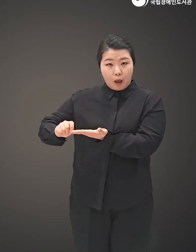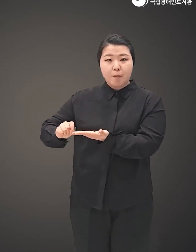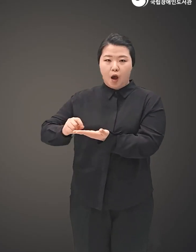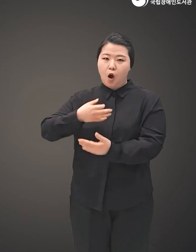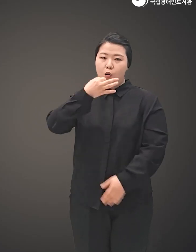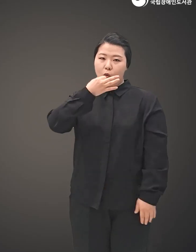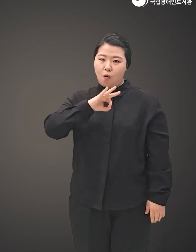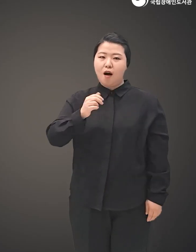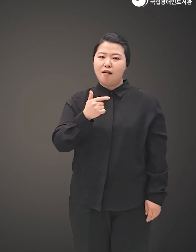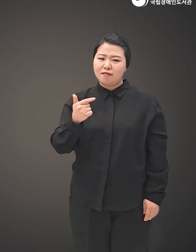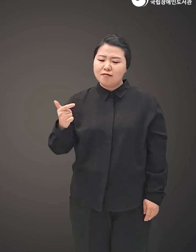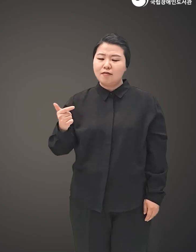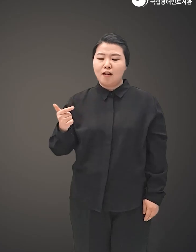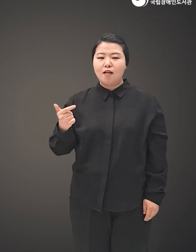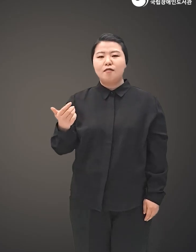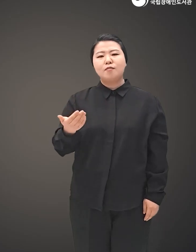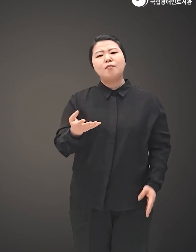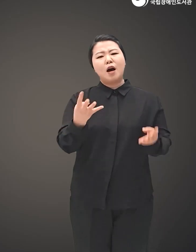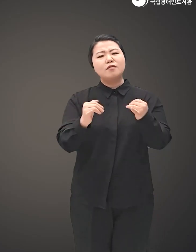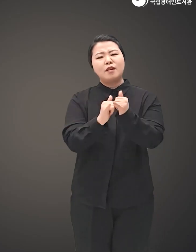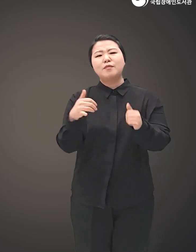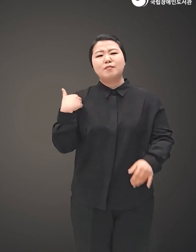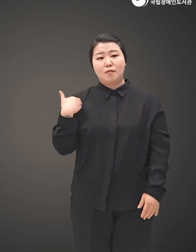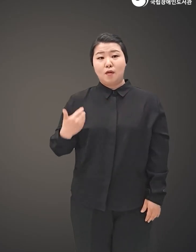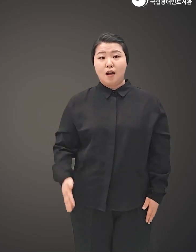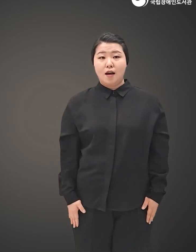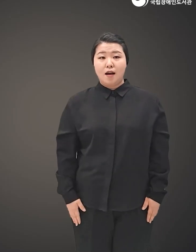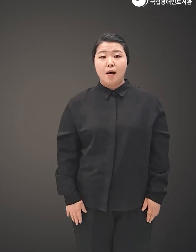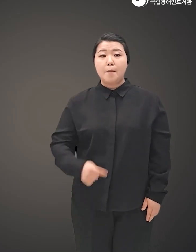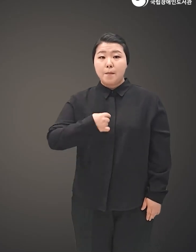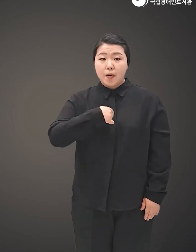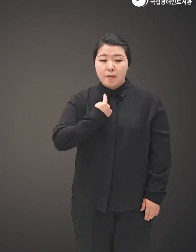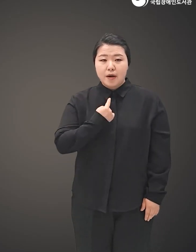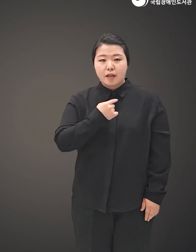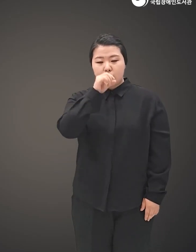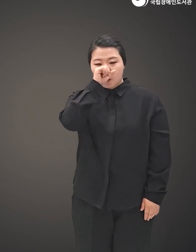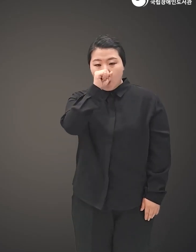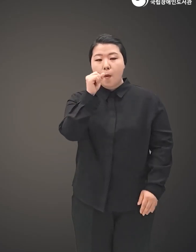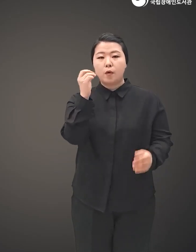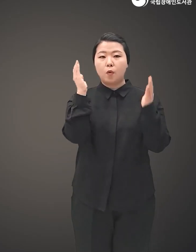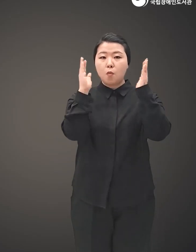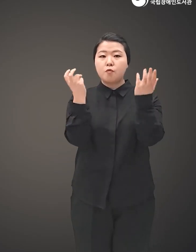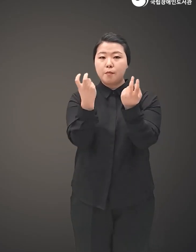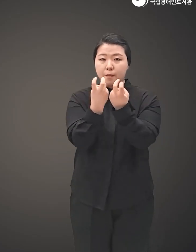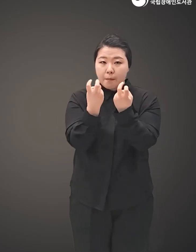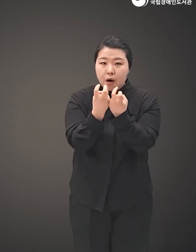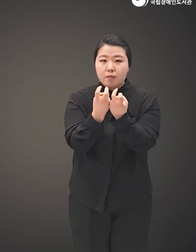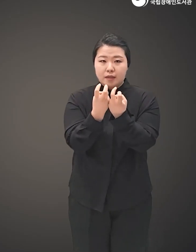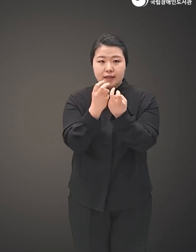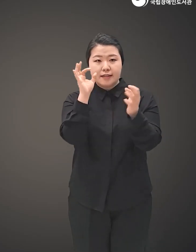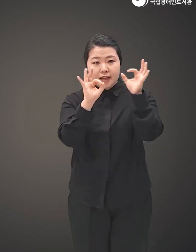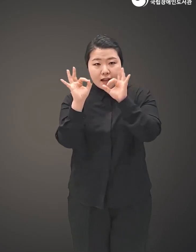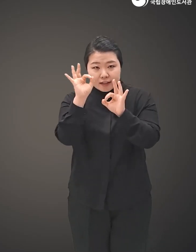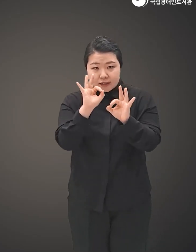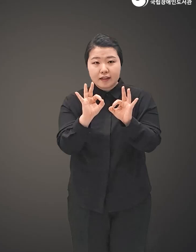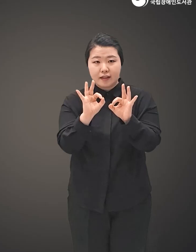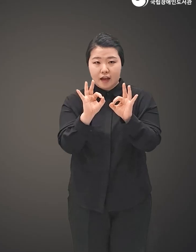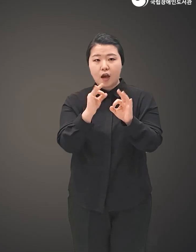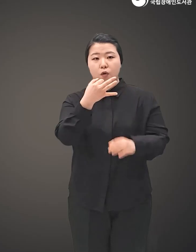효과 있는데 사람들은 그걸 잘 몰라요. 자기만의 최적의 공부법을 찾을 수